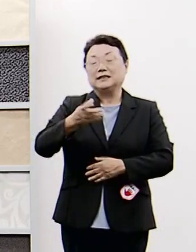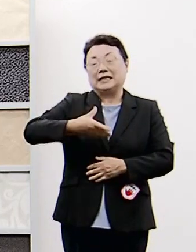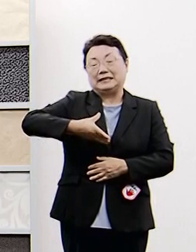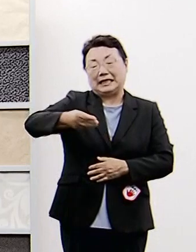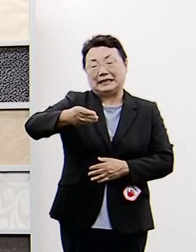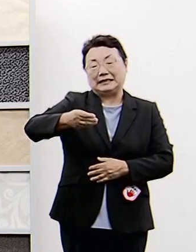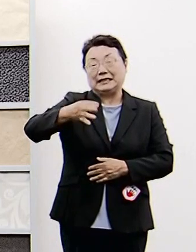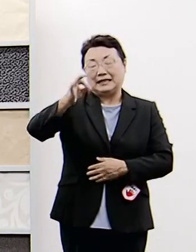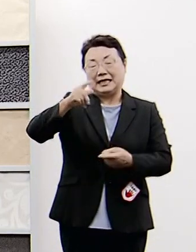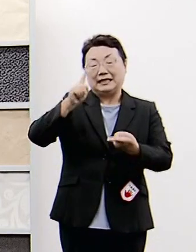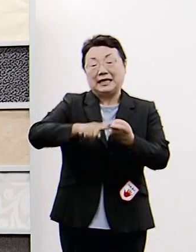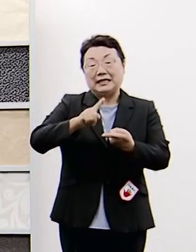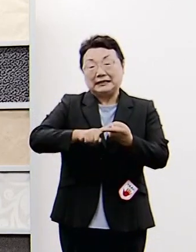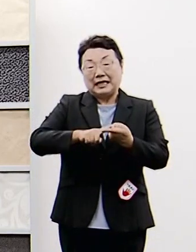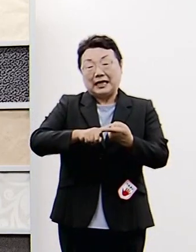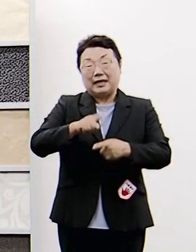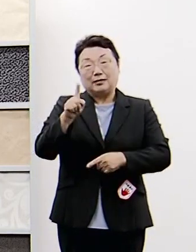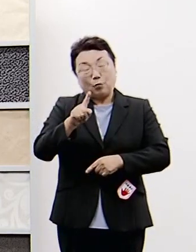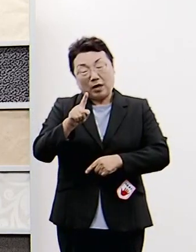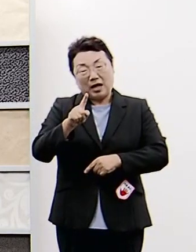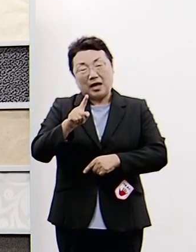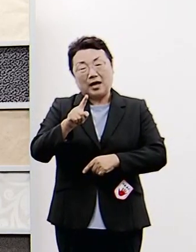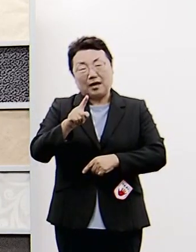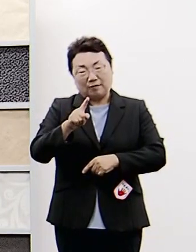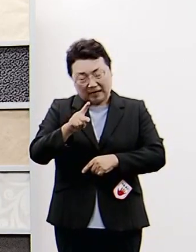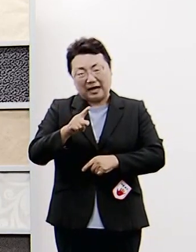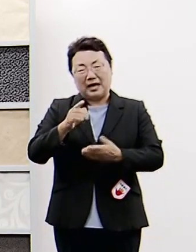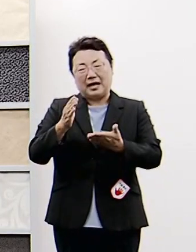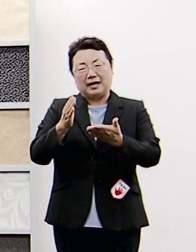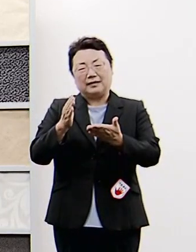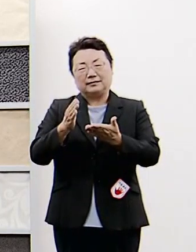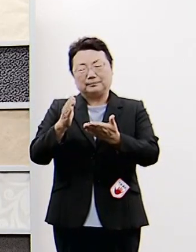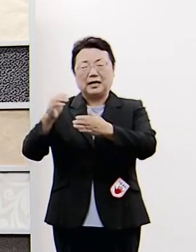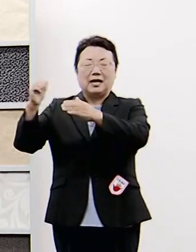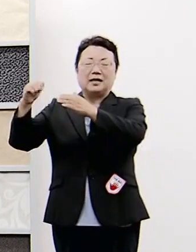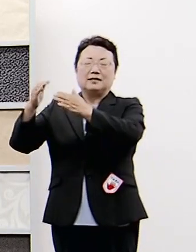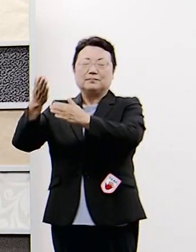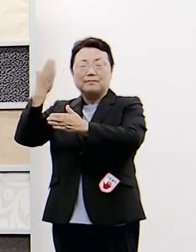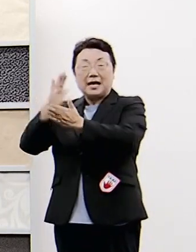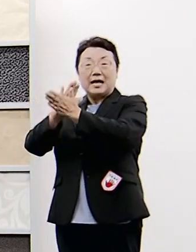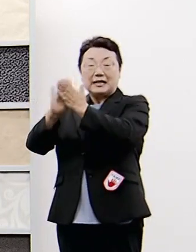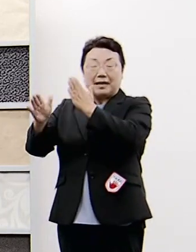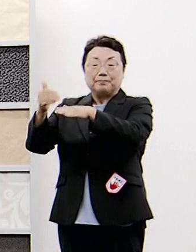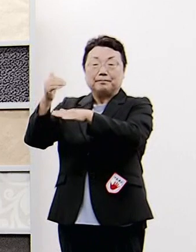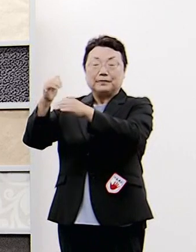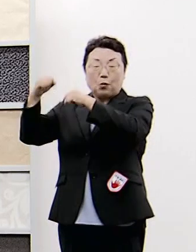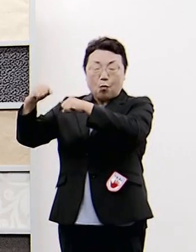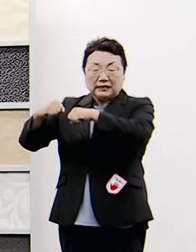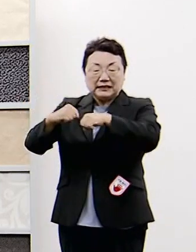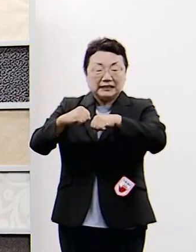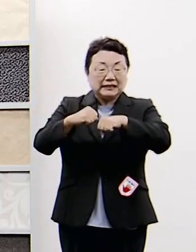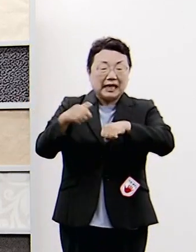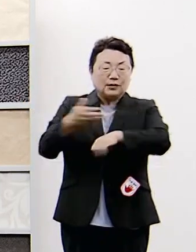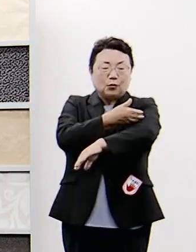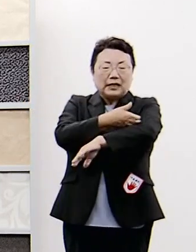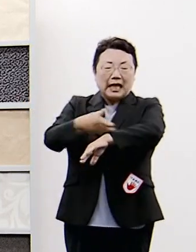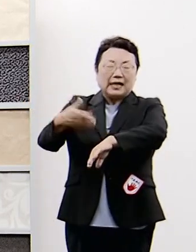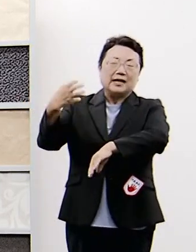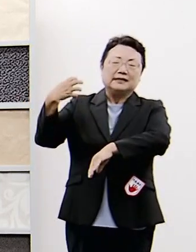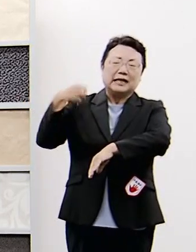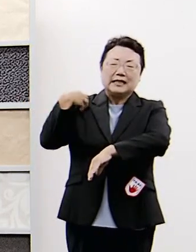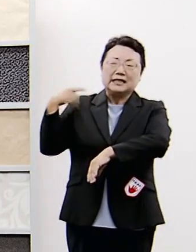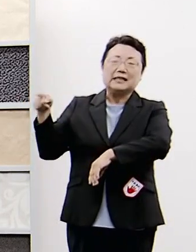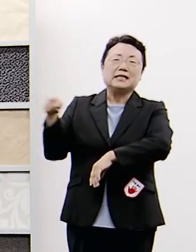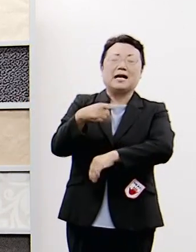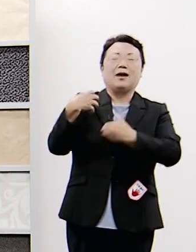の適正性についてより多角的に精査することなく合意に至った当時の判断責任が極めて重いことを物語っており